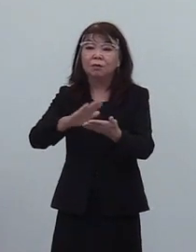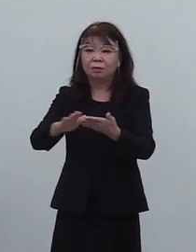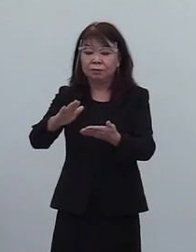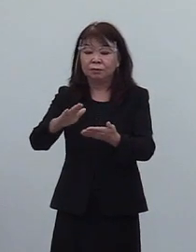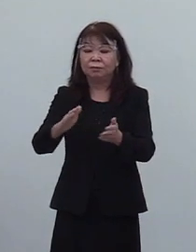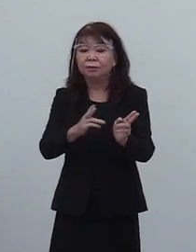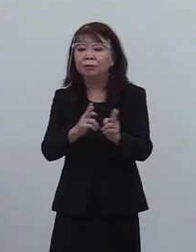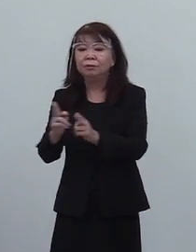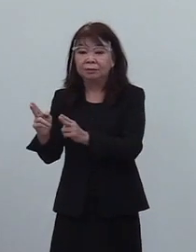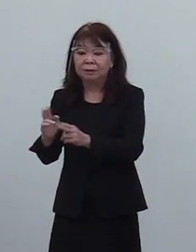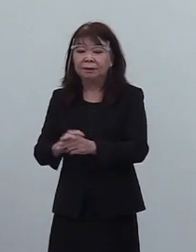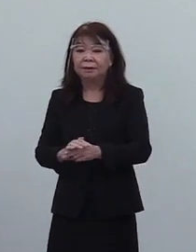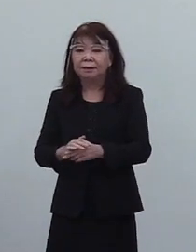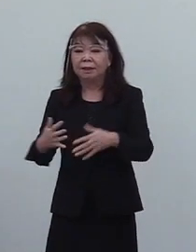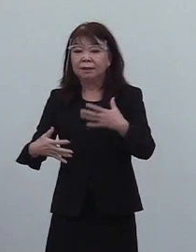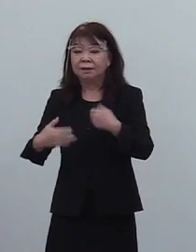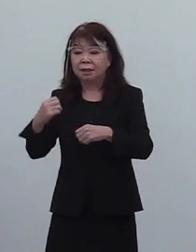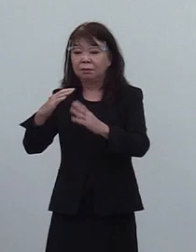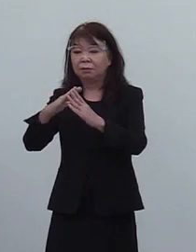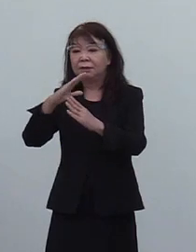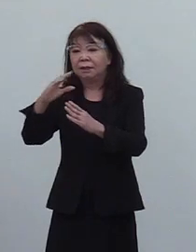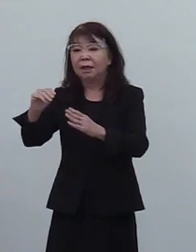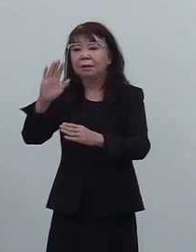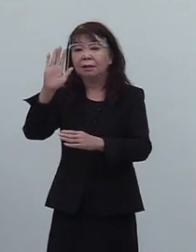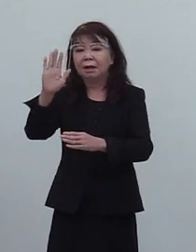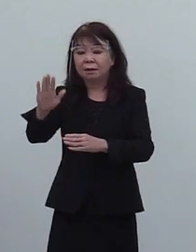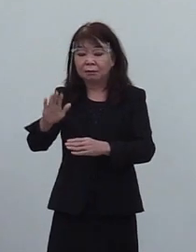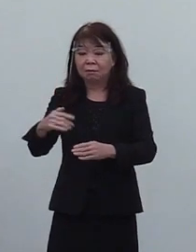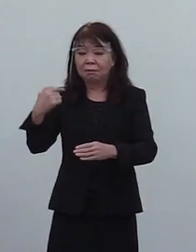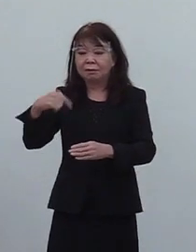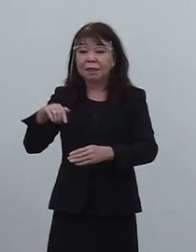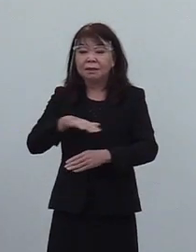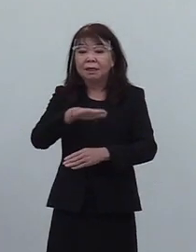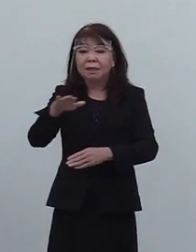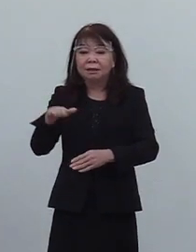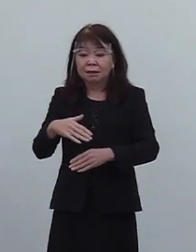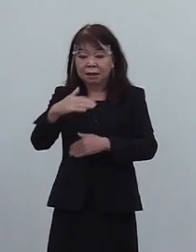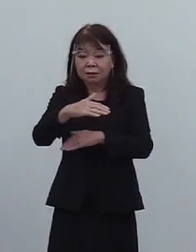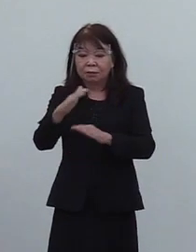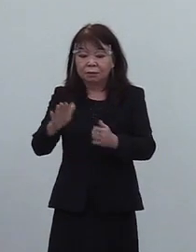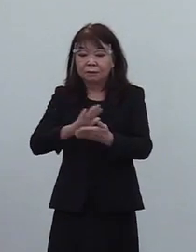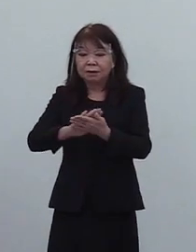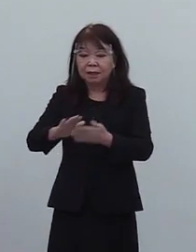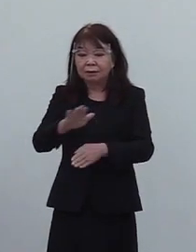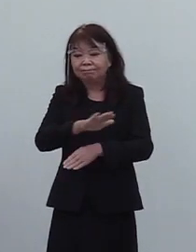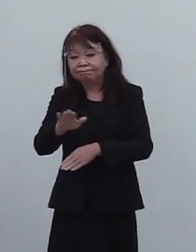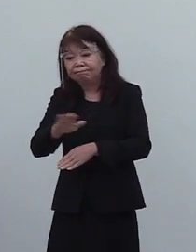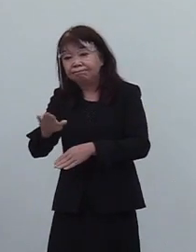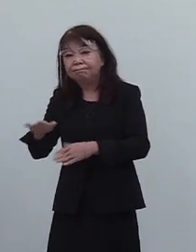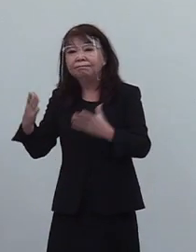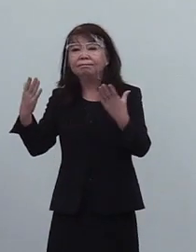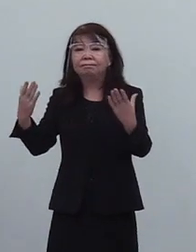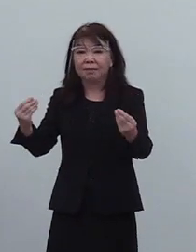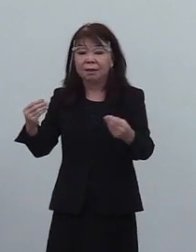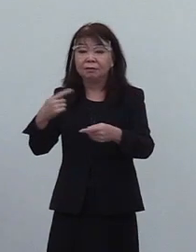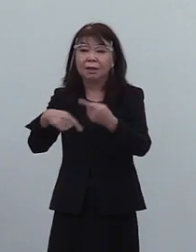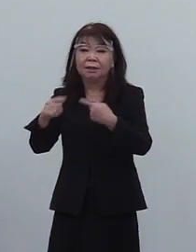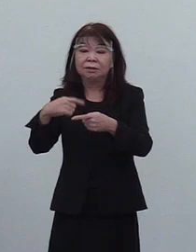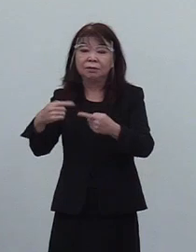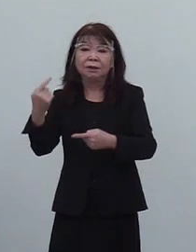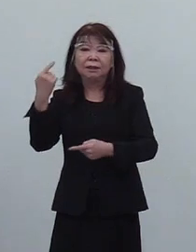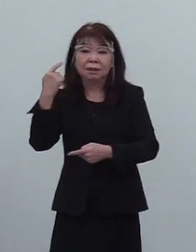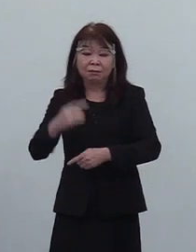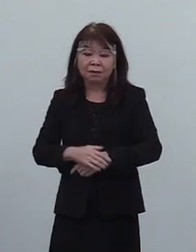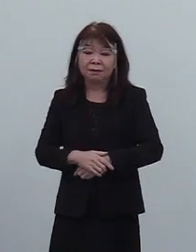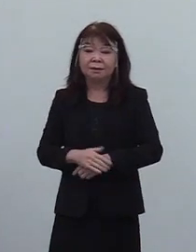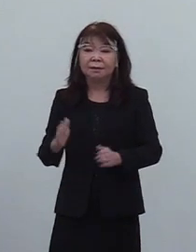し、生徒が帰宅も教員で教室の消毒を実施しておられたというふうに聞いております。換気の関